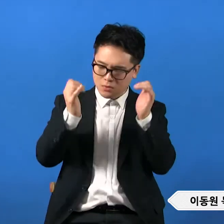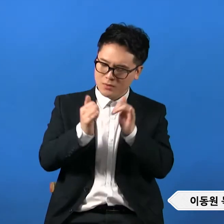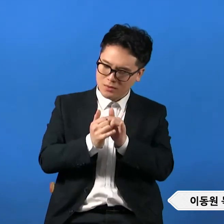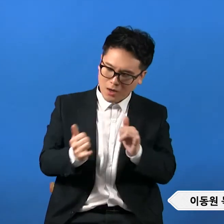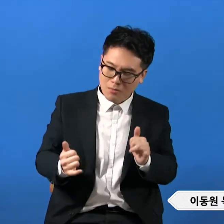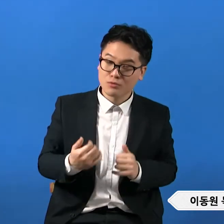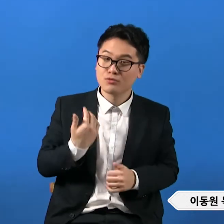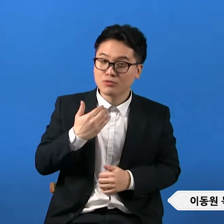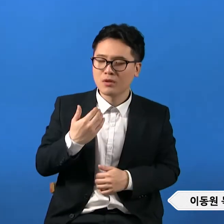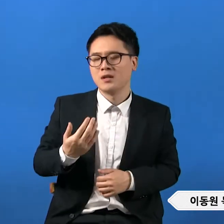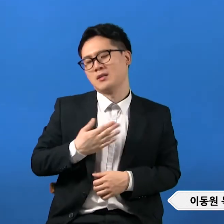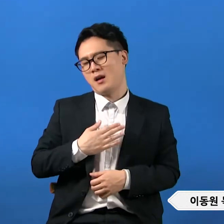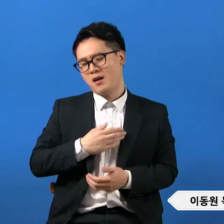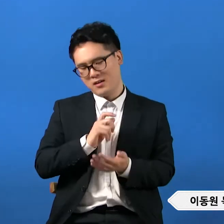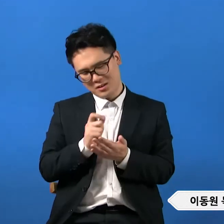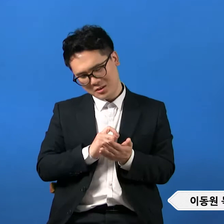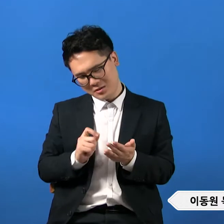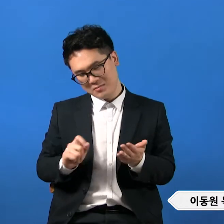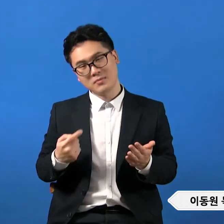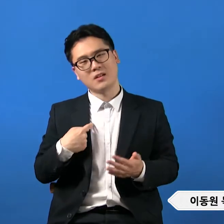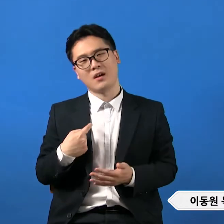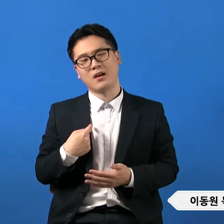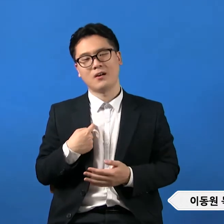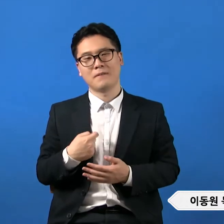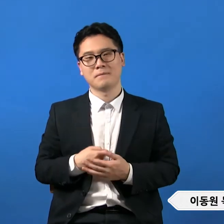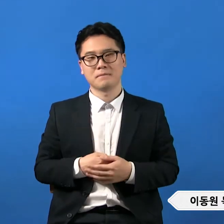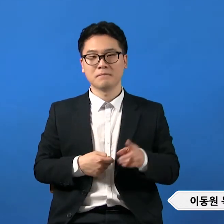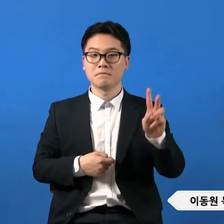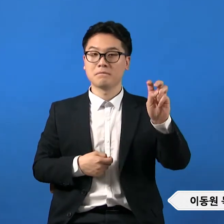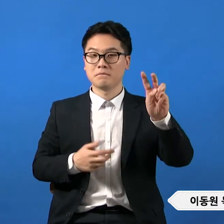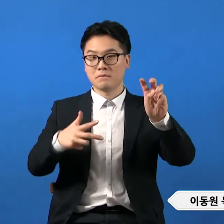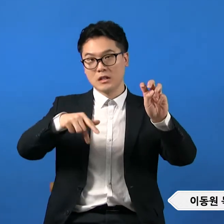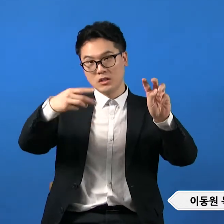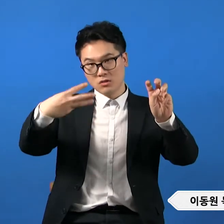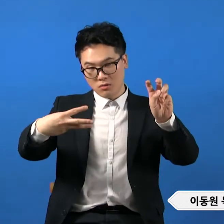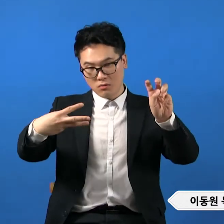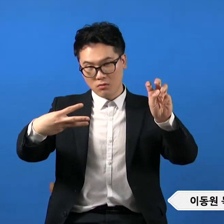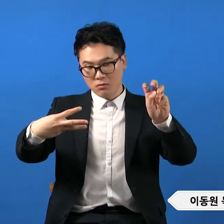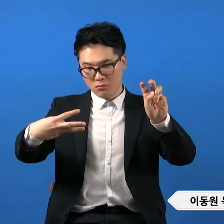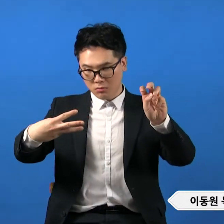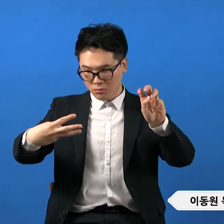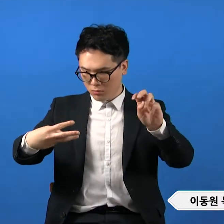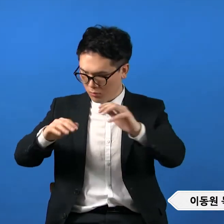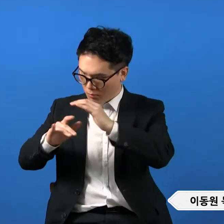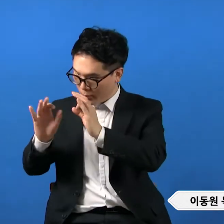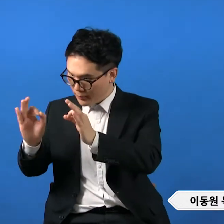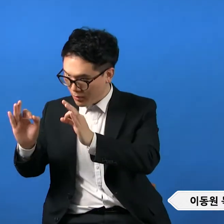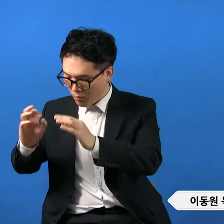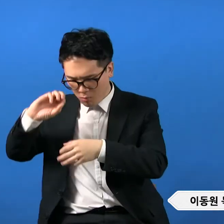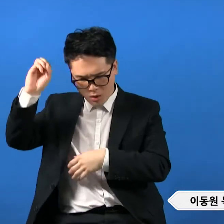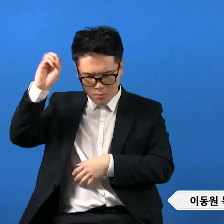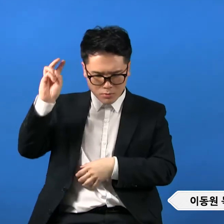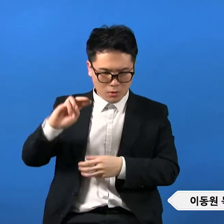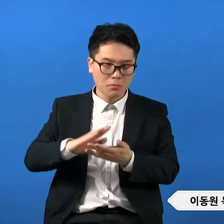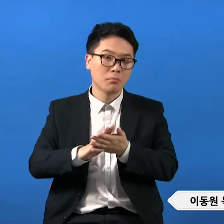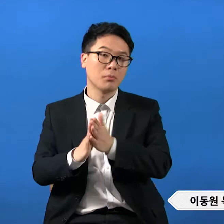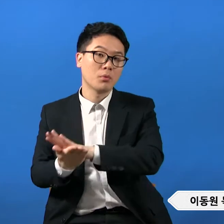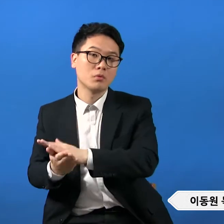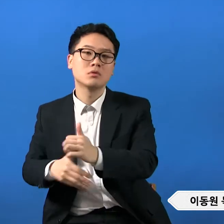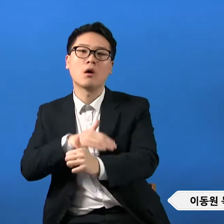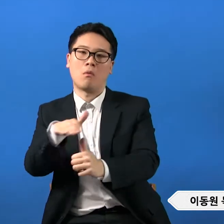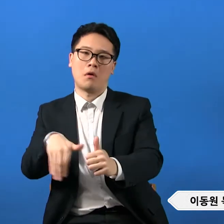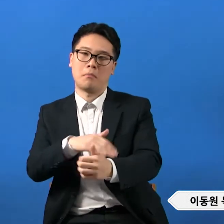나로다. 그렇게 시작되는 이 장이 22절에 가면 갑자기 새로운 희망을 붙잡기